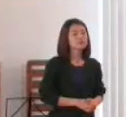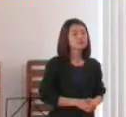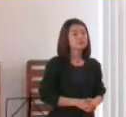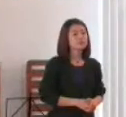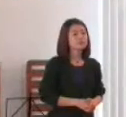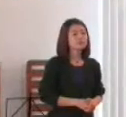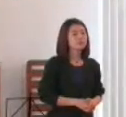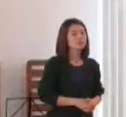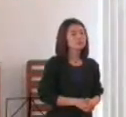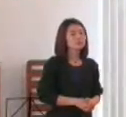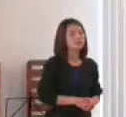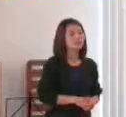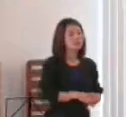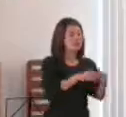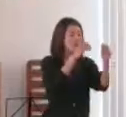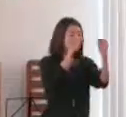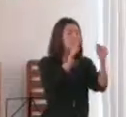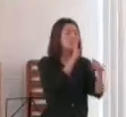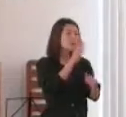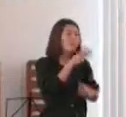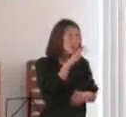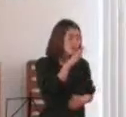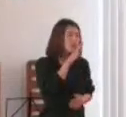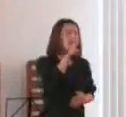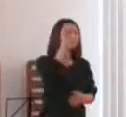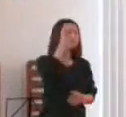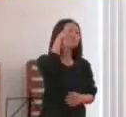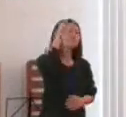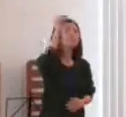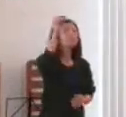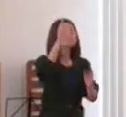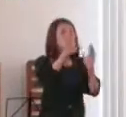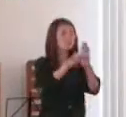誰も言い逃れはできないわけですけれども、イエス